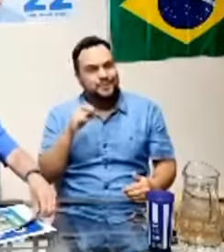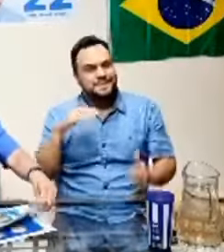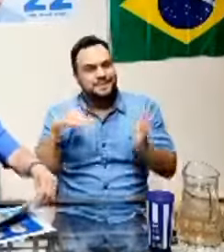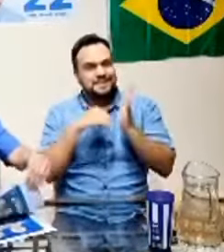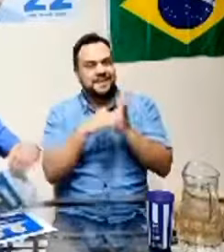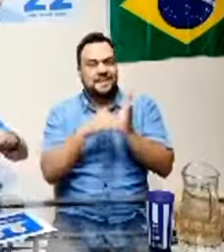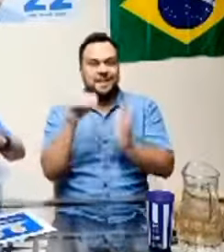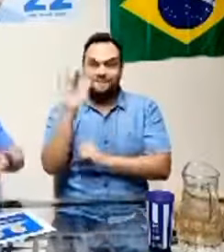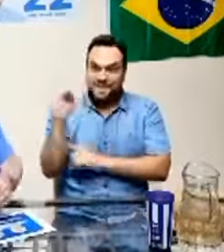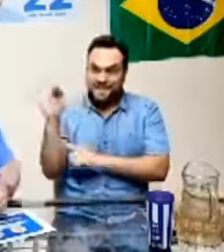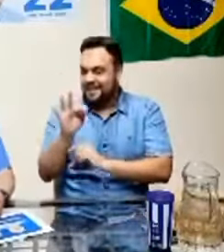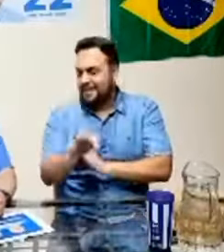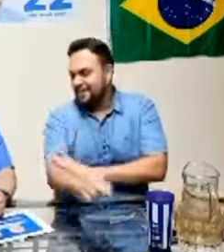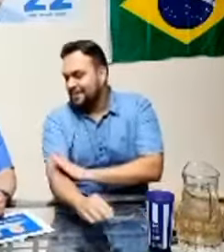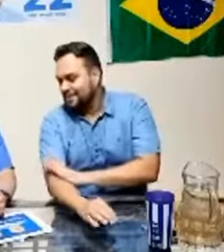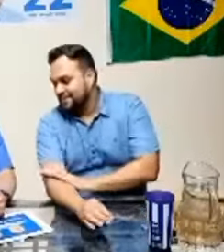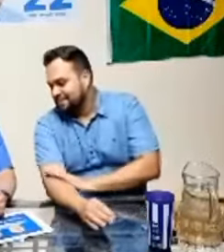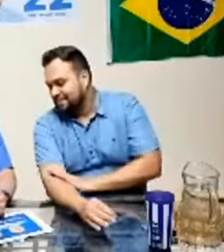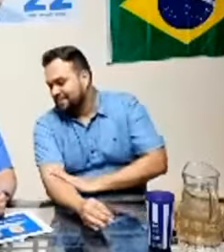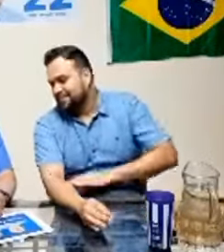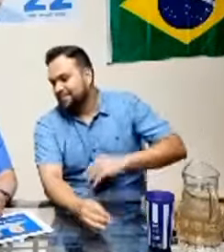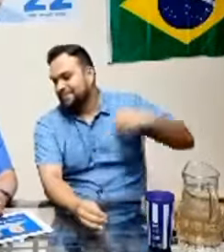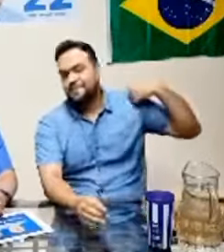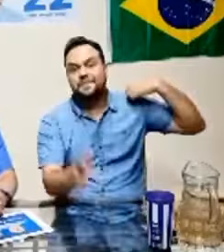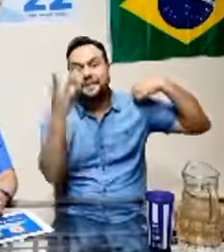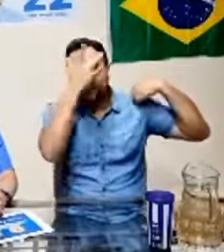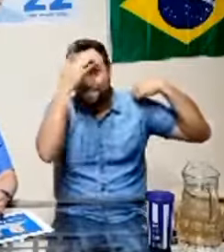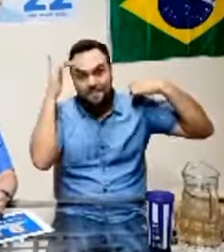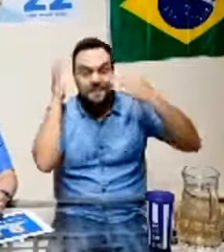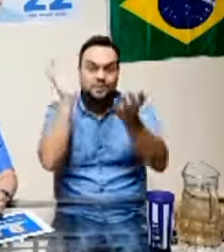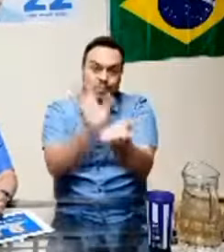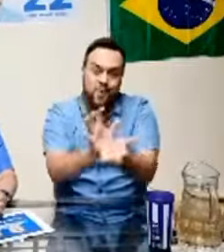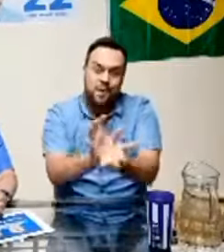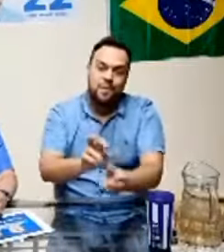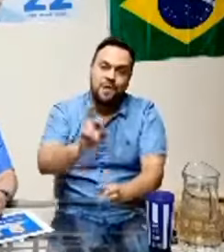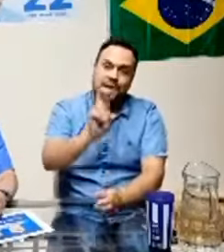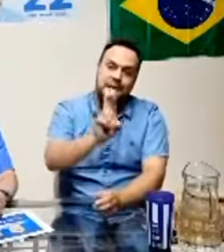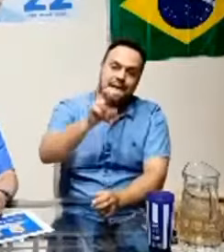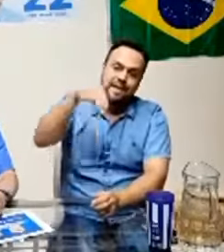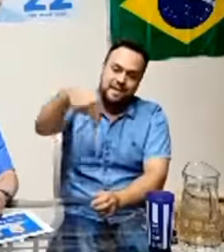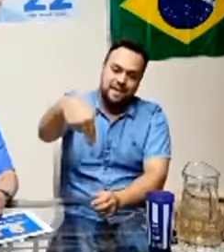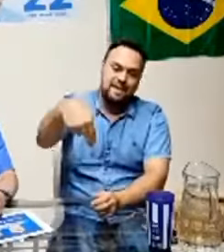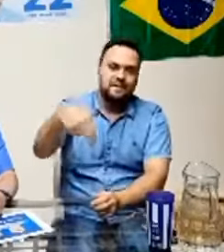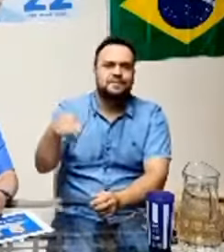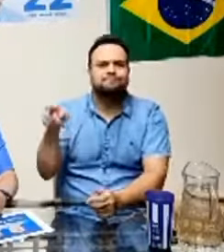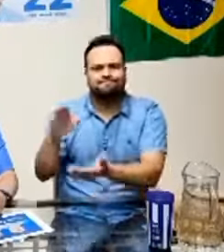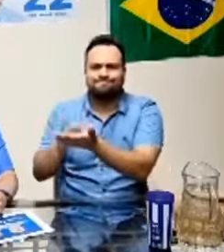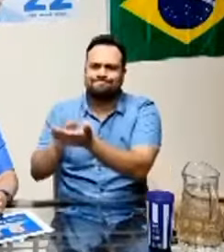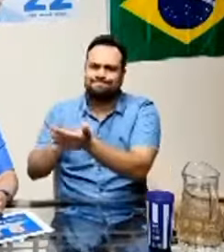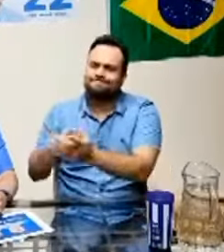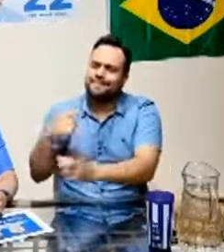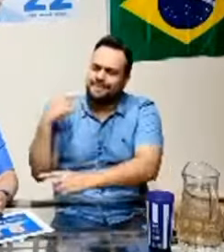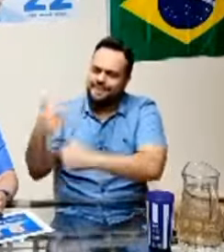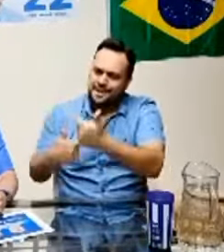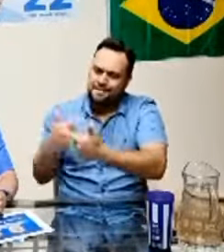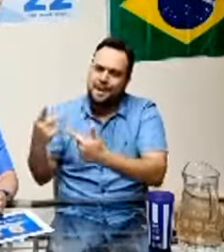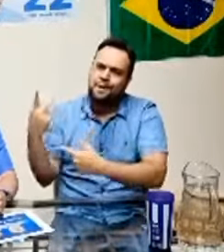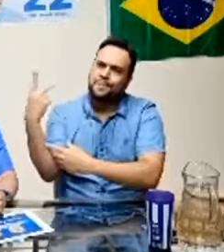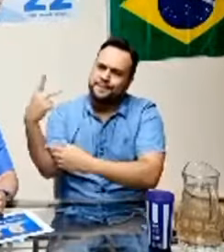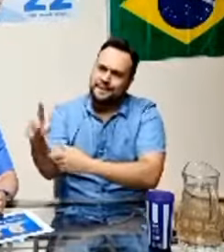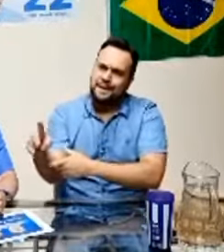Senado Federal. Pessoal, do Rio Grande do Norte, vamos reconhecer o trabalho dele, pô.